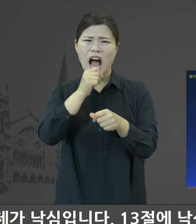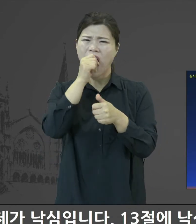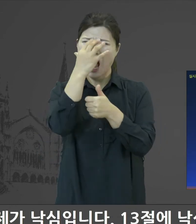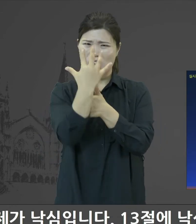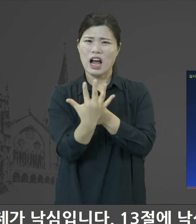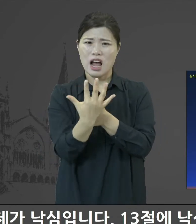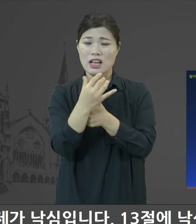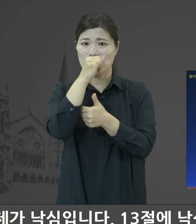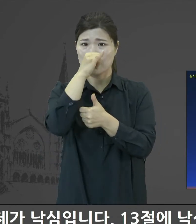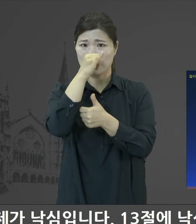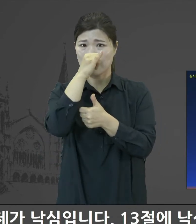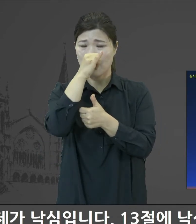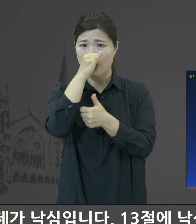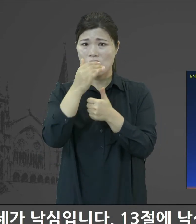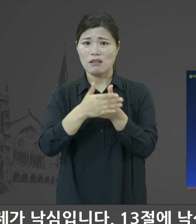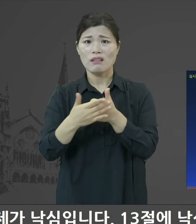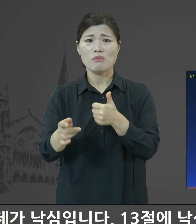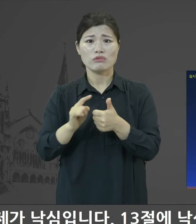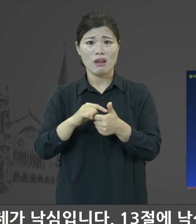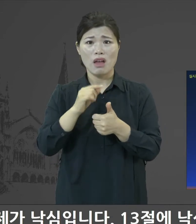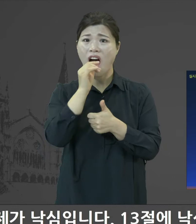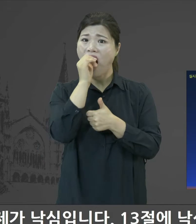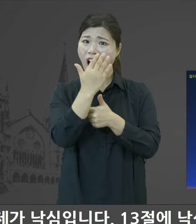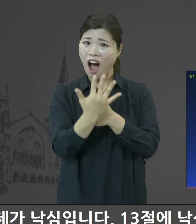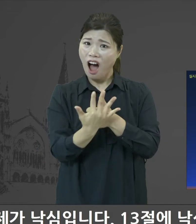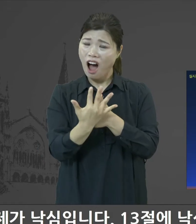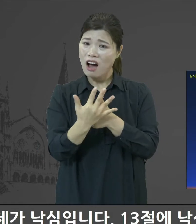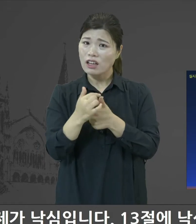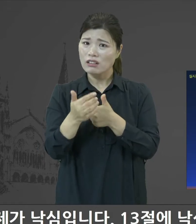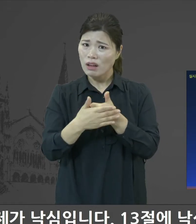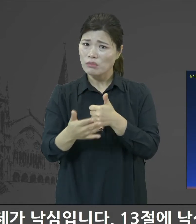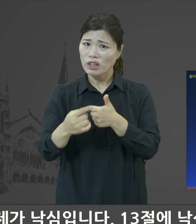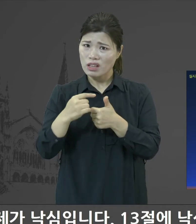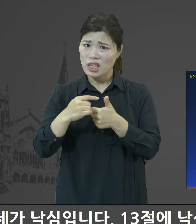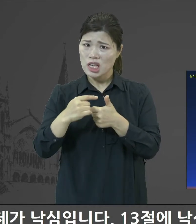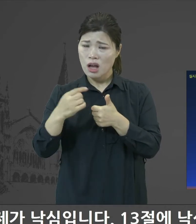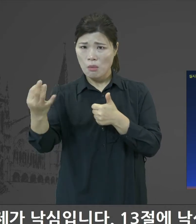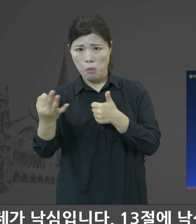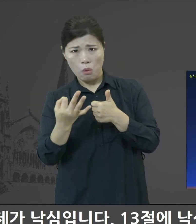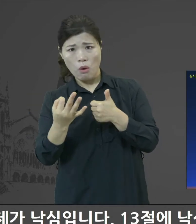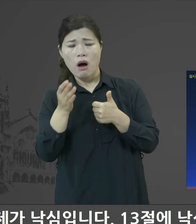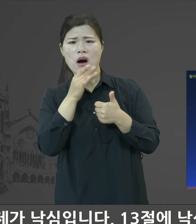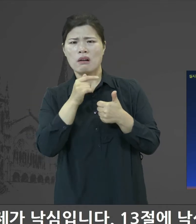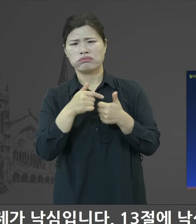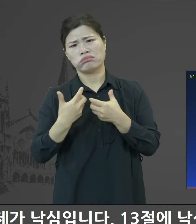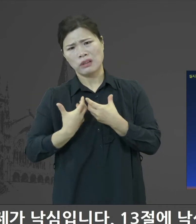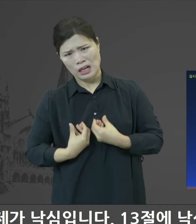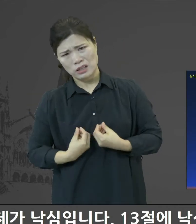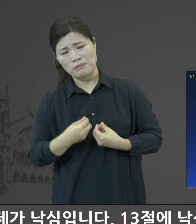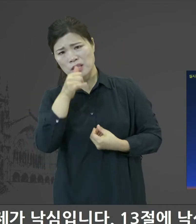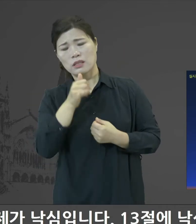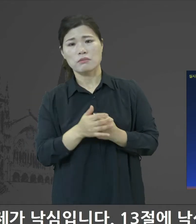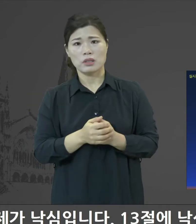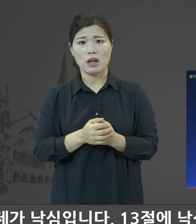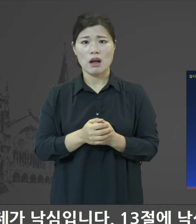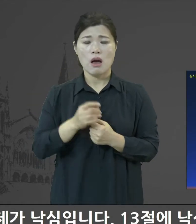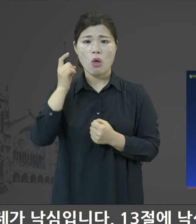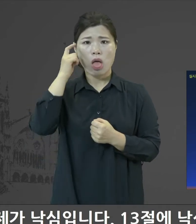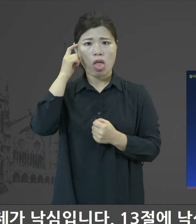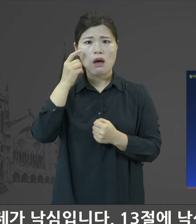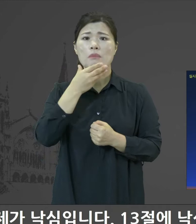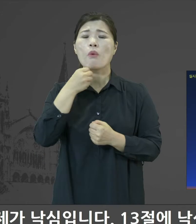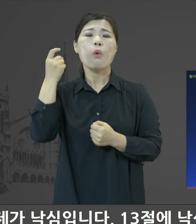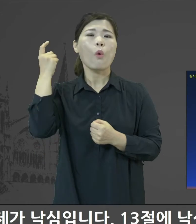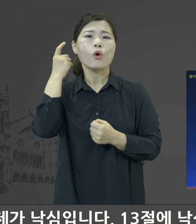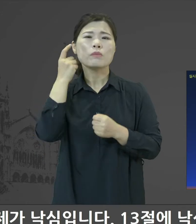거죠. 리더가 감옥에 갇히니까 다른 사람들이 거기에 대해서 낙심을 한 겁니다. 복음을 전하던, 그것도 엉터리로